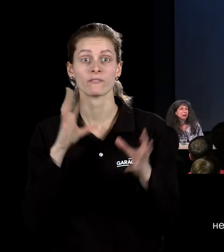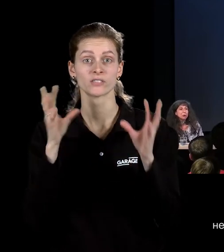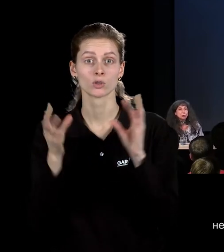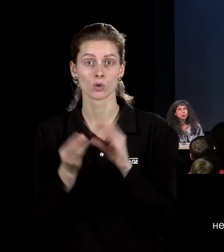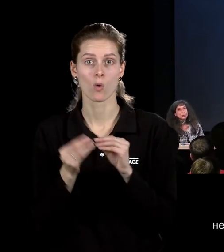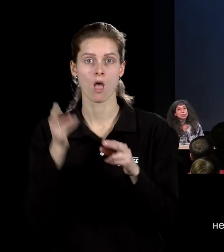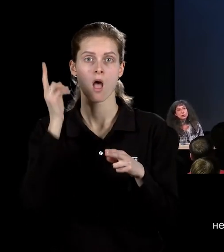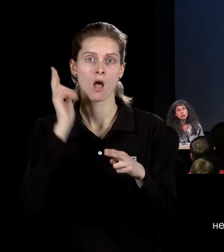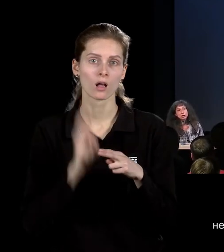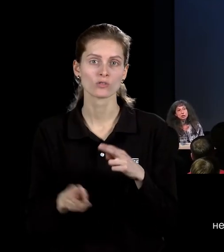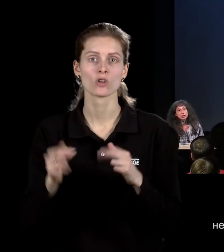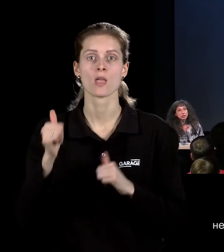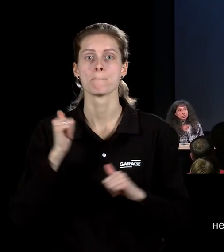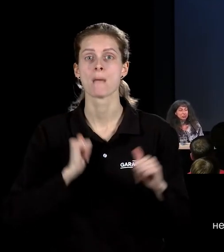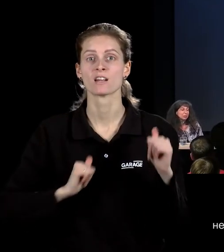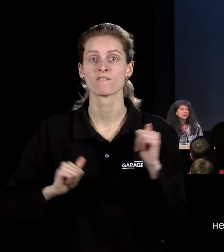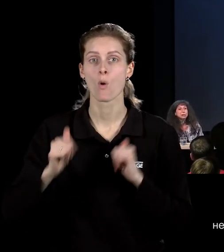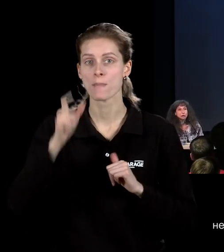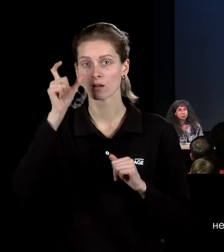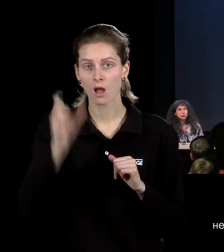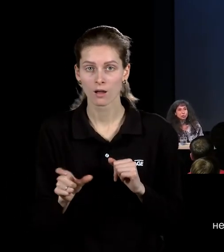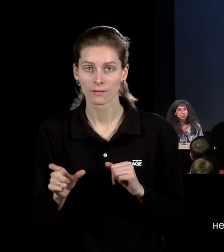окончательную замену перформера и